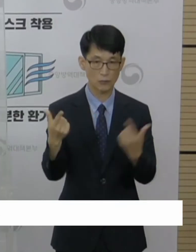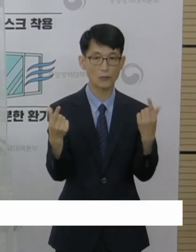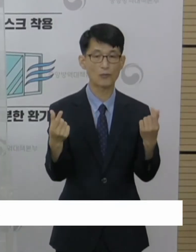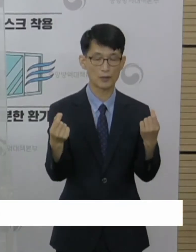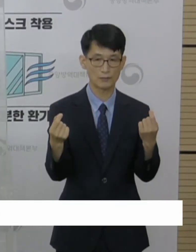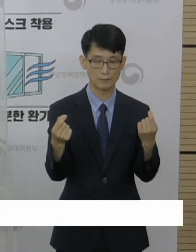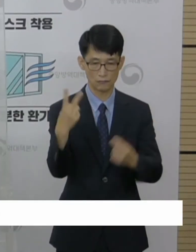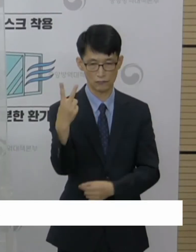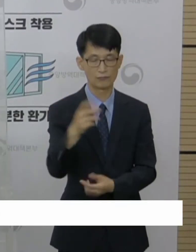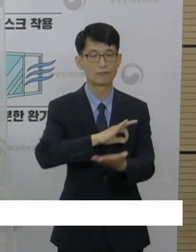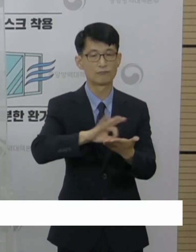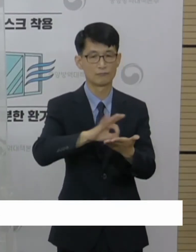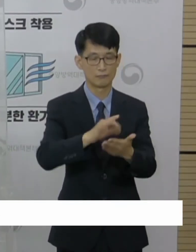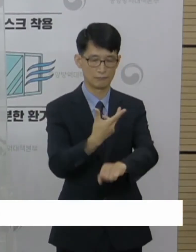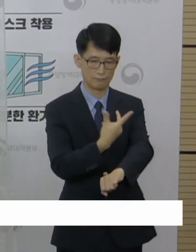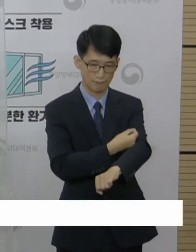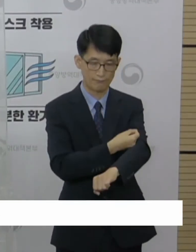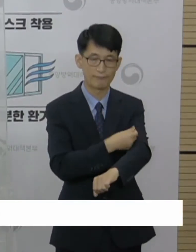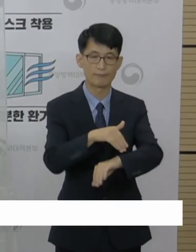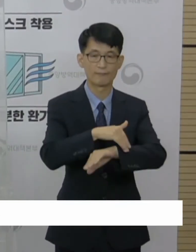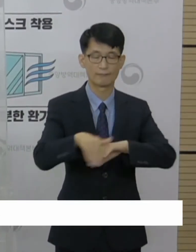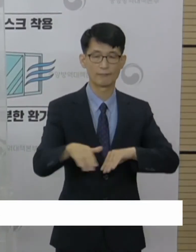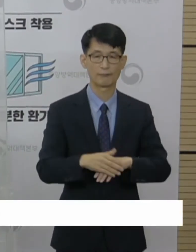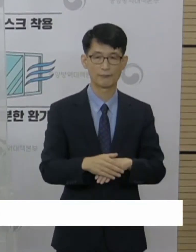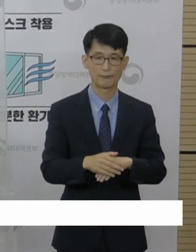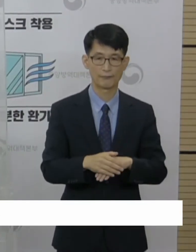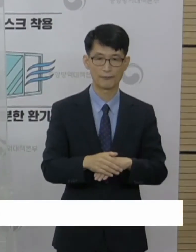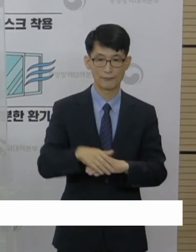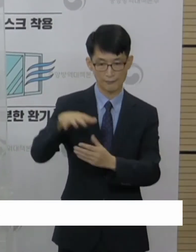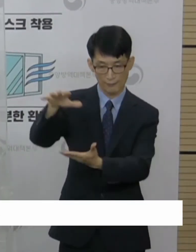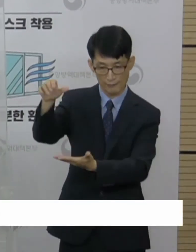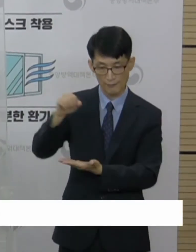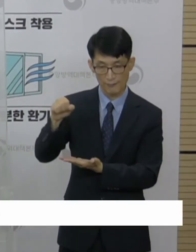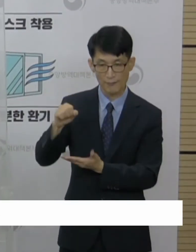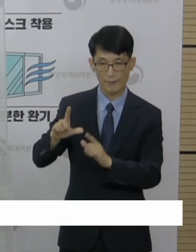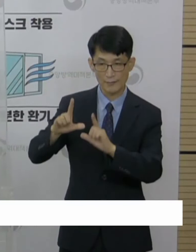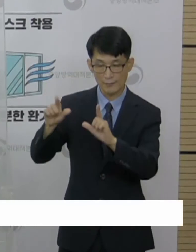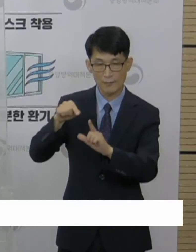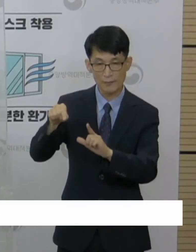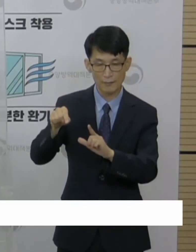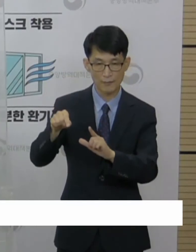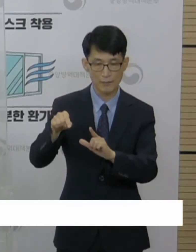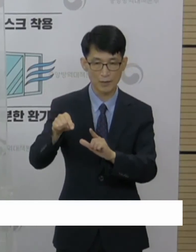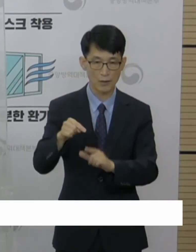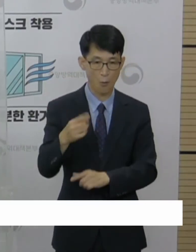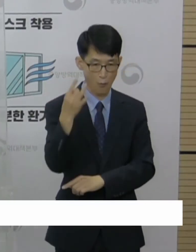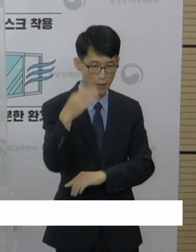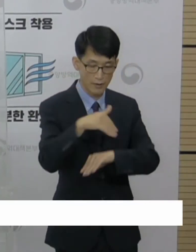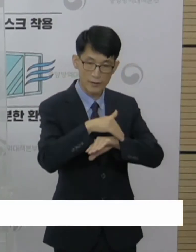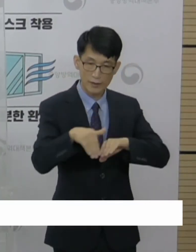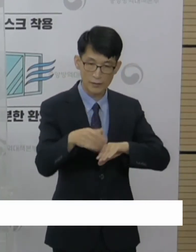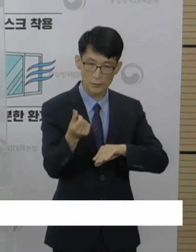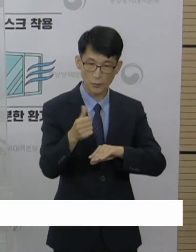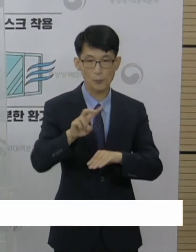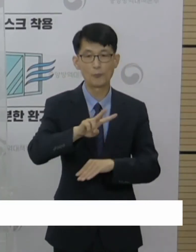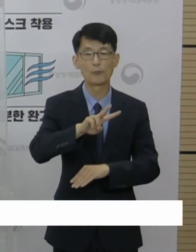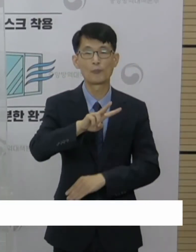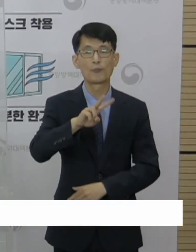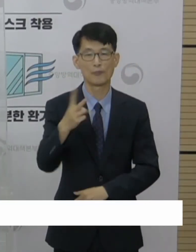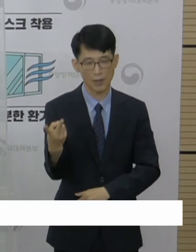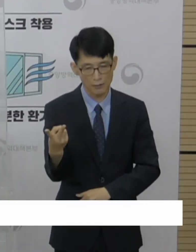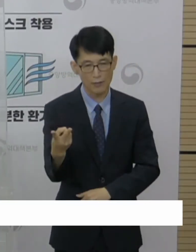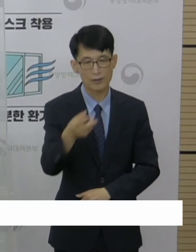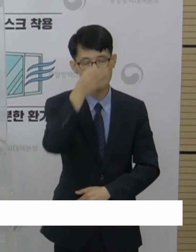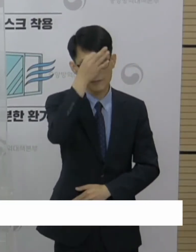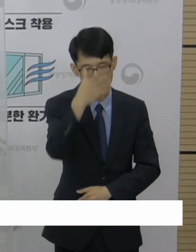백신 공급 일정 때문에 기존의 예약 당시와는 다른 백신으로 접종을 하게 된 점에 대해서 송구하다는